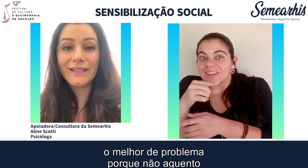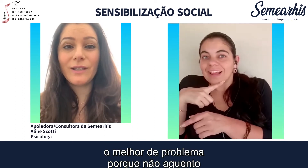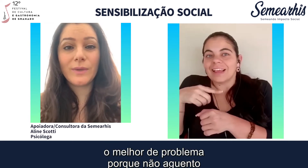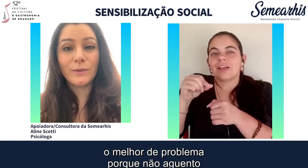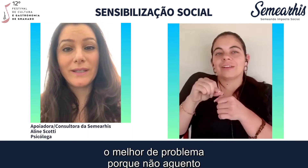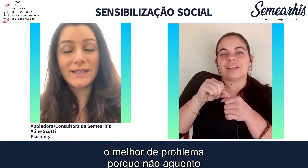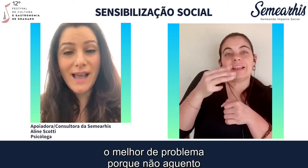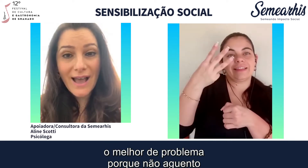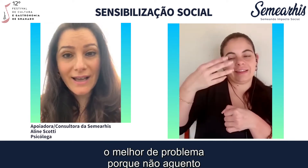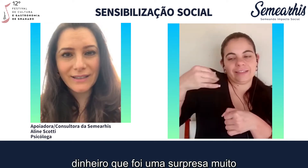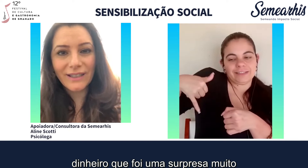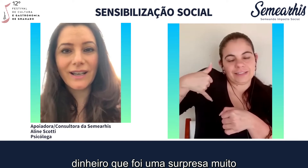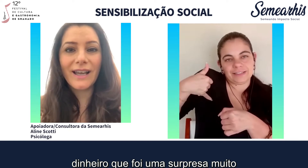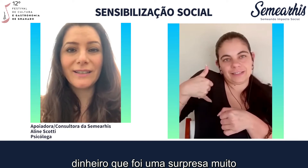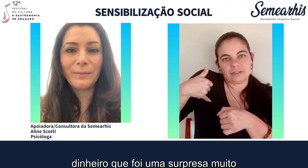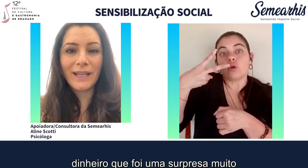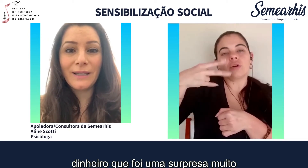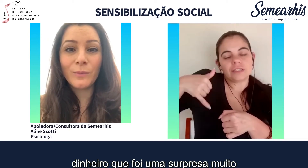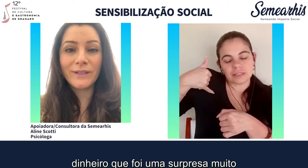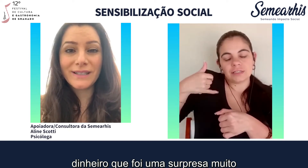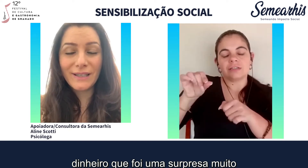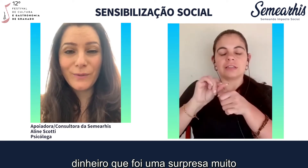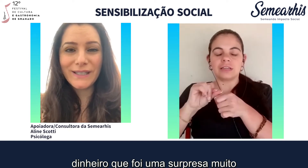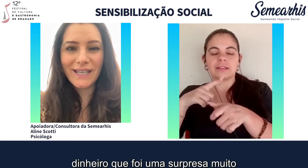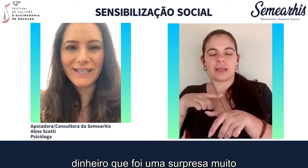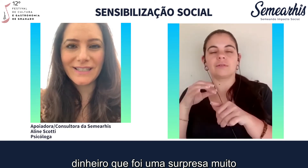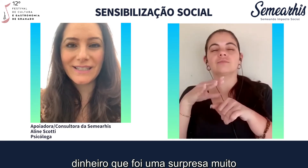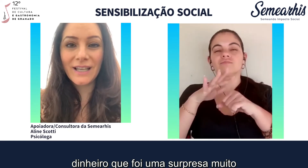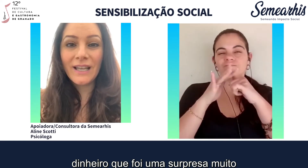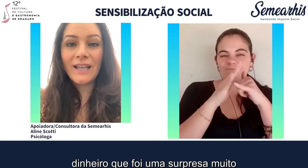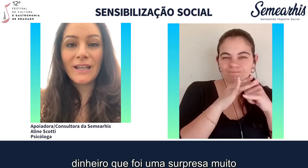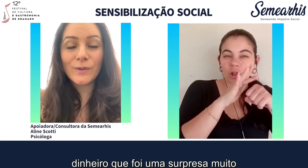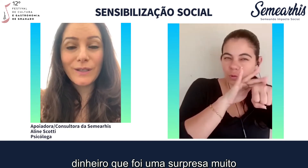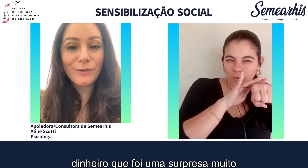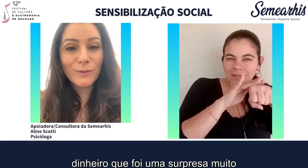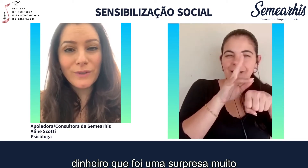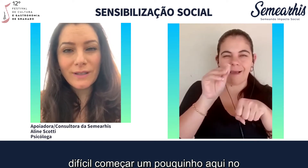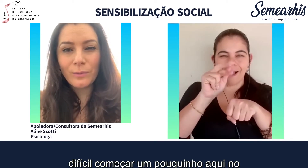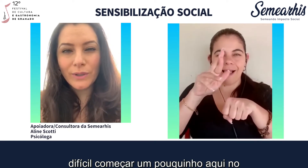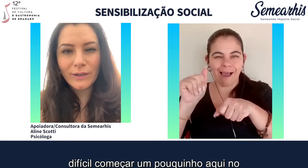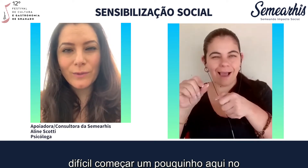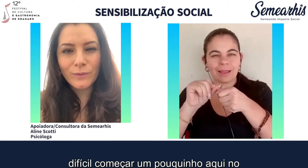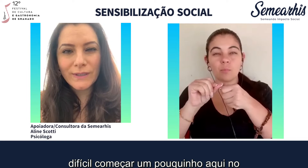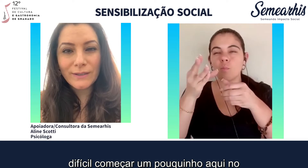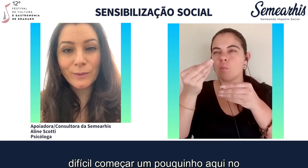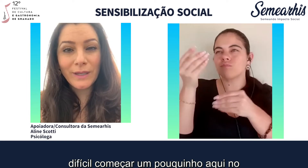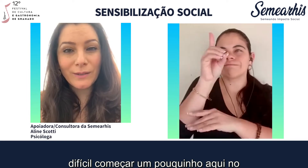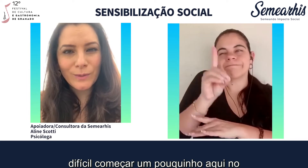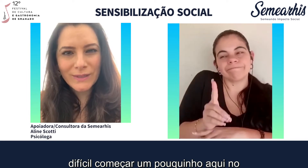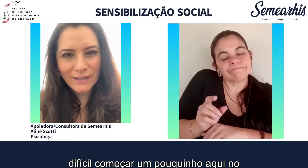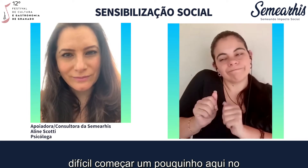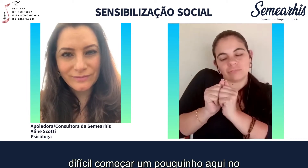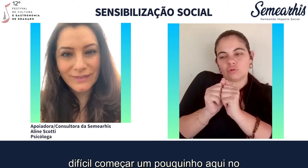anos que tem uma doença rara que acarreta para ele muitas deficiências. Eu gostaria de conversar um pouquinho com você sobre